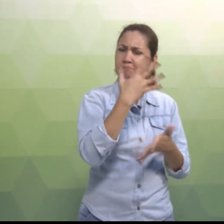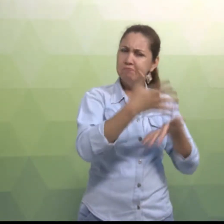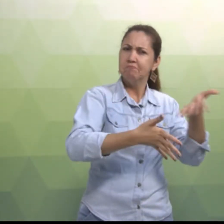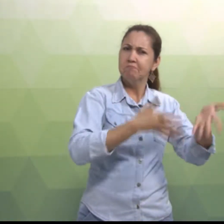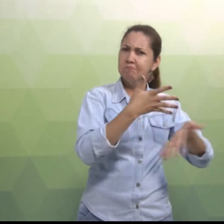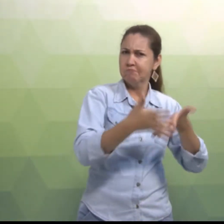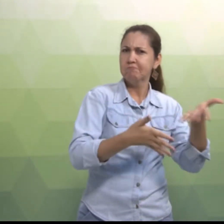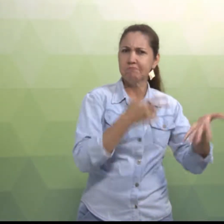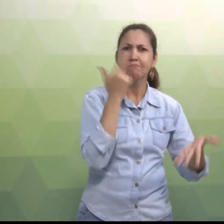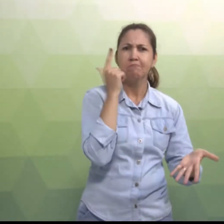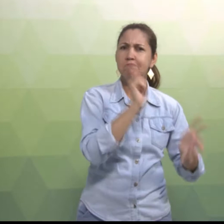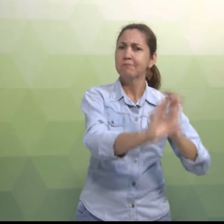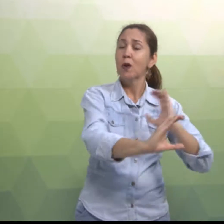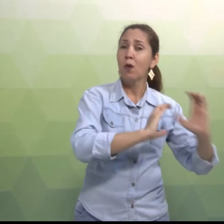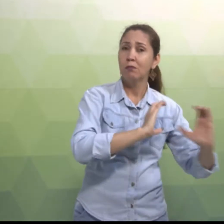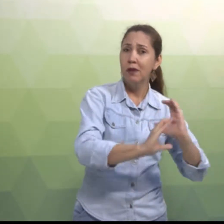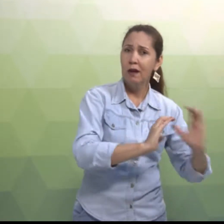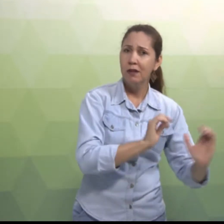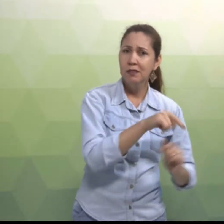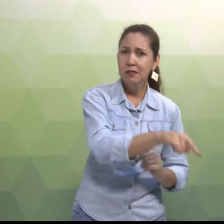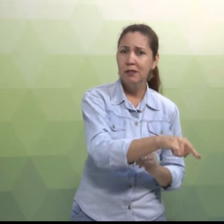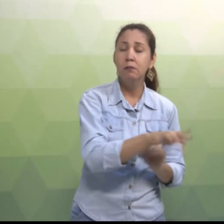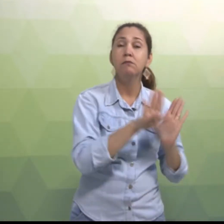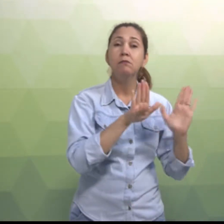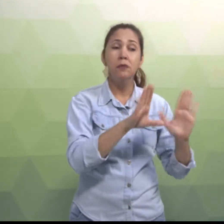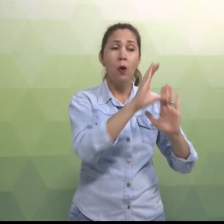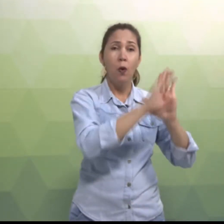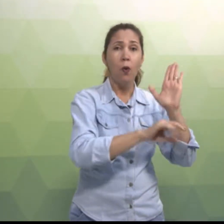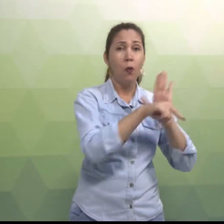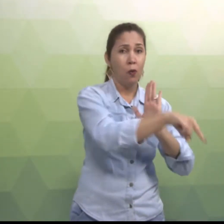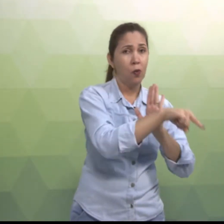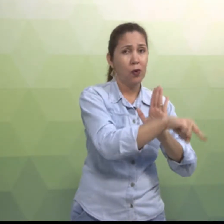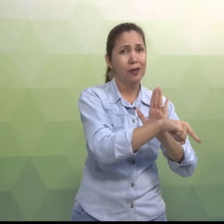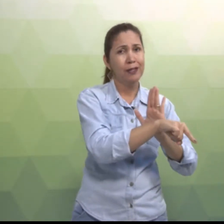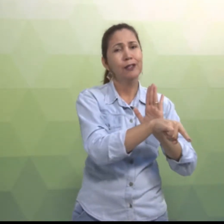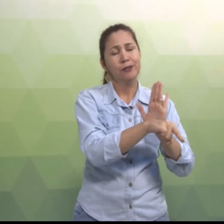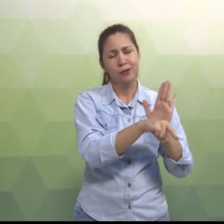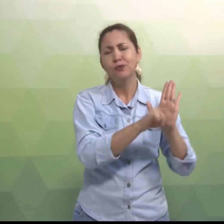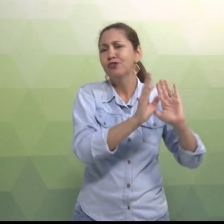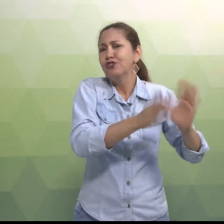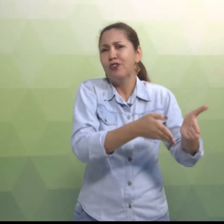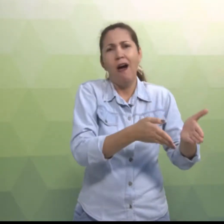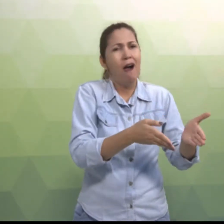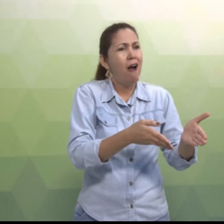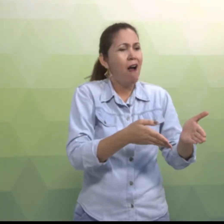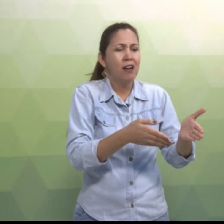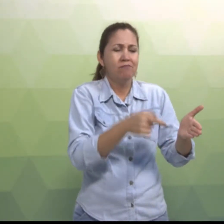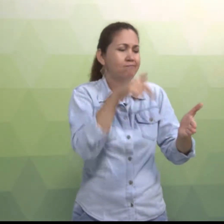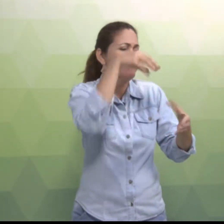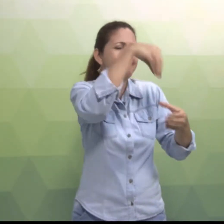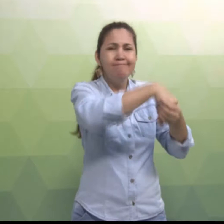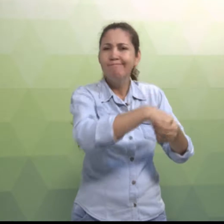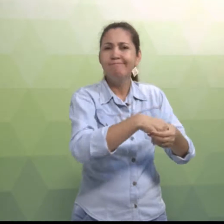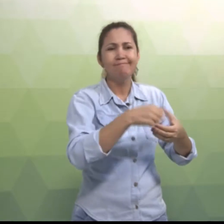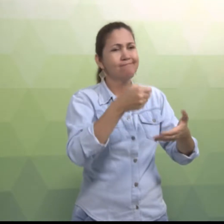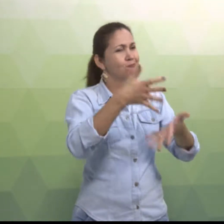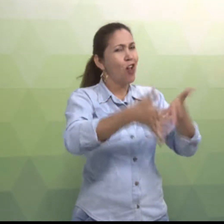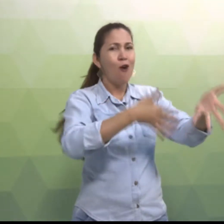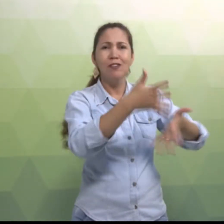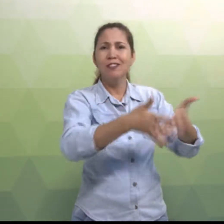servidores. Então, todos ali se comunicam em língua de sinais. Isso consta no currículo dessa escola.